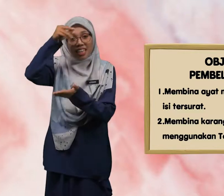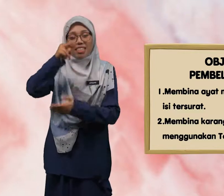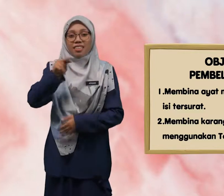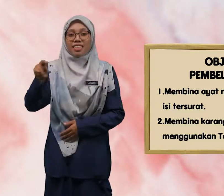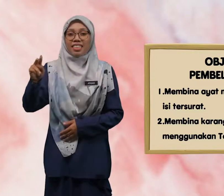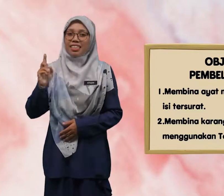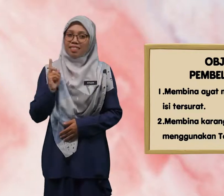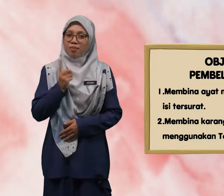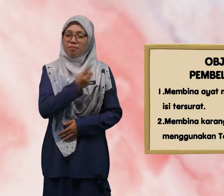Kita